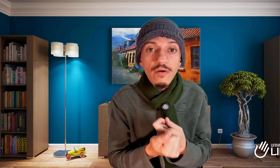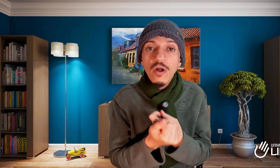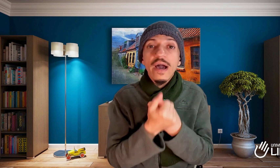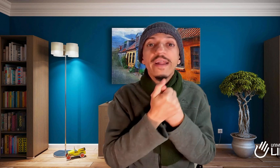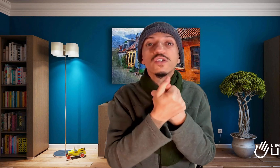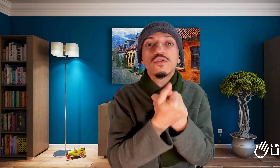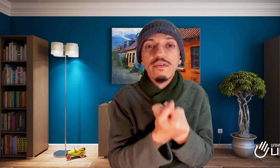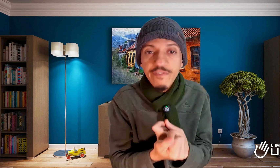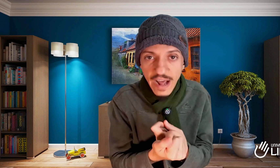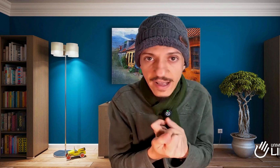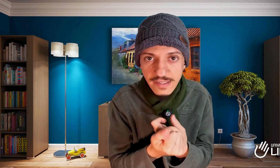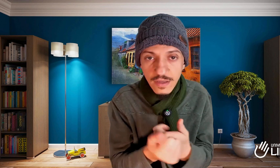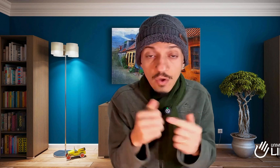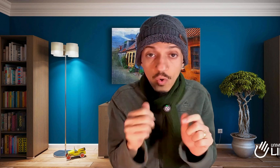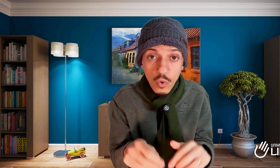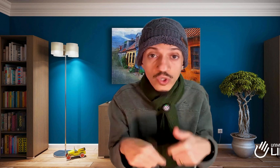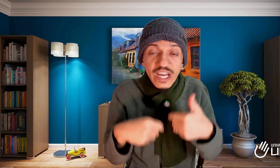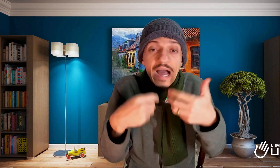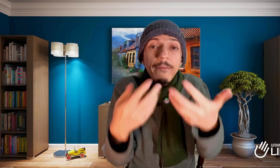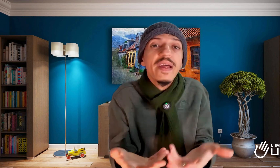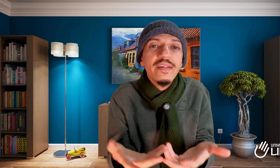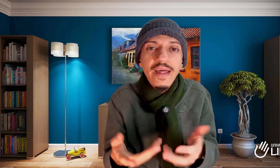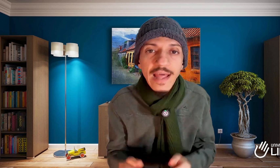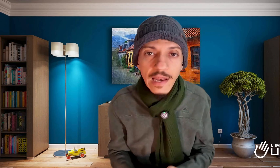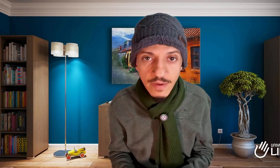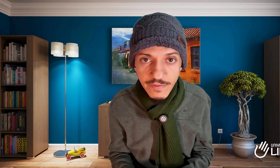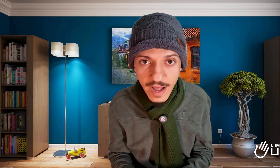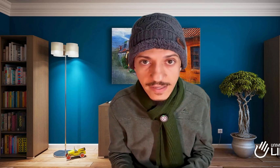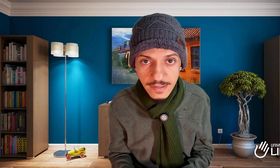colocar isso numa frase, ou já aprender ele numa frase.